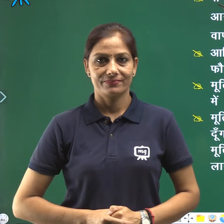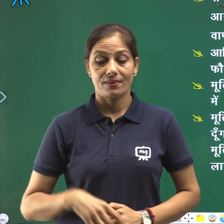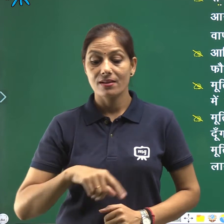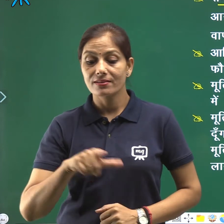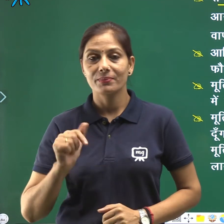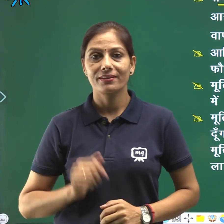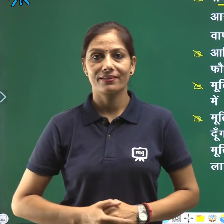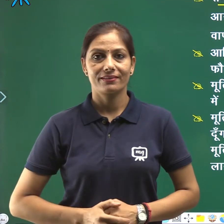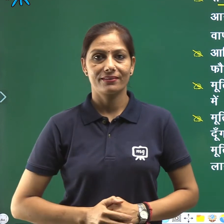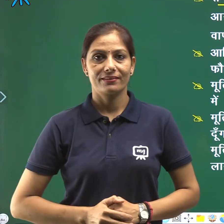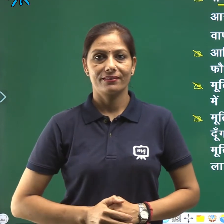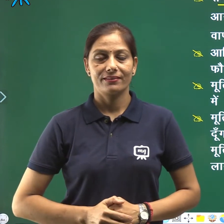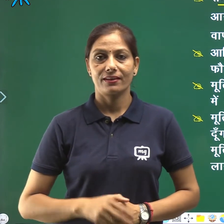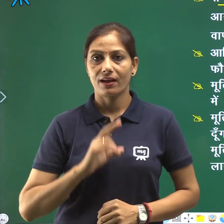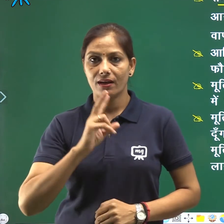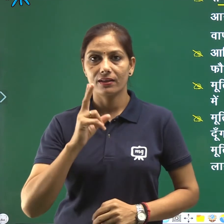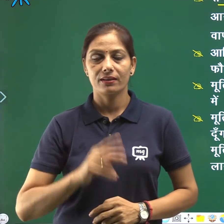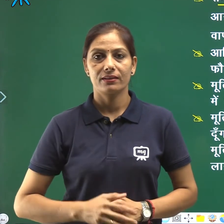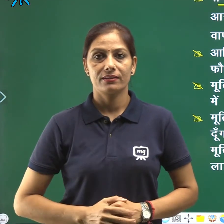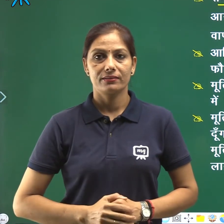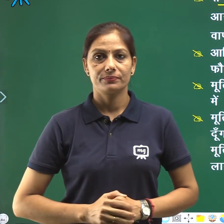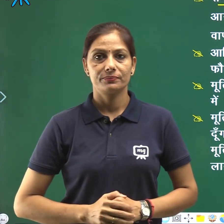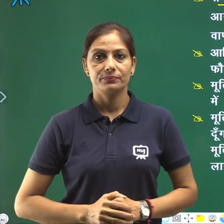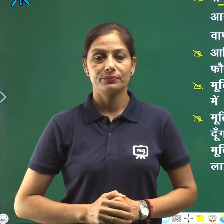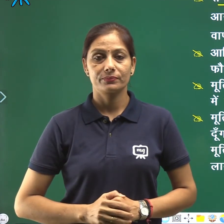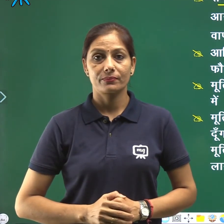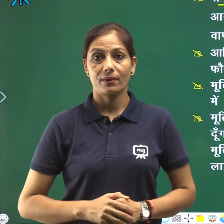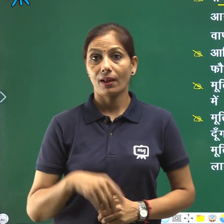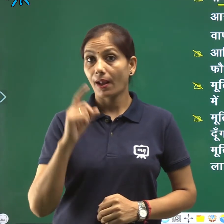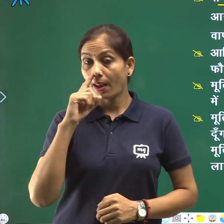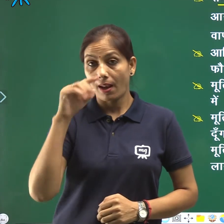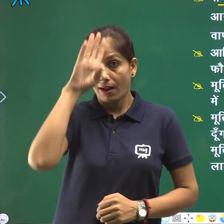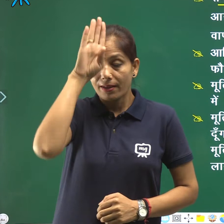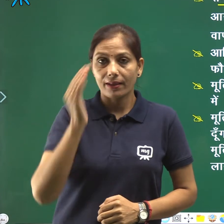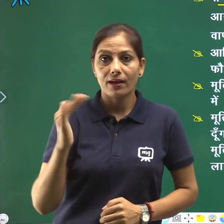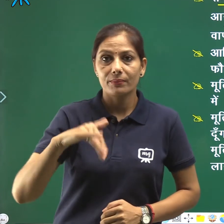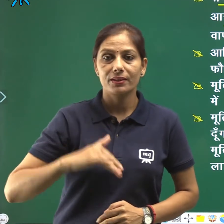सभी ने कहा कि रानी के आगमन तक